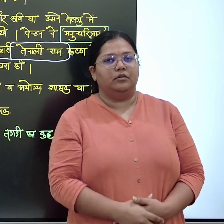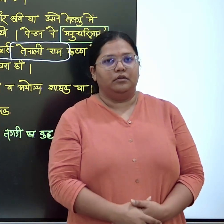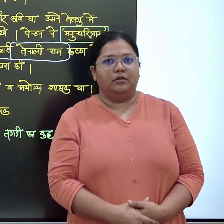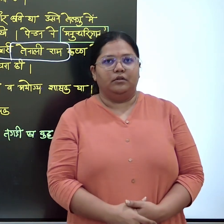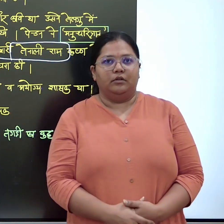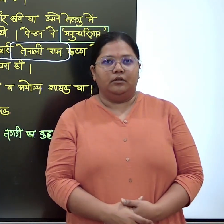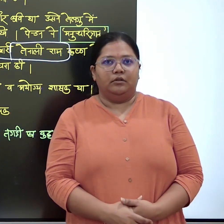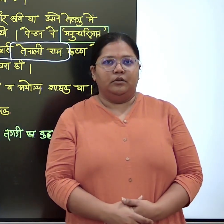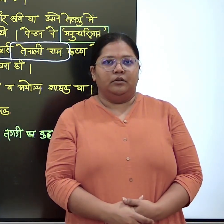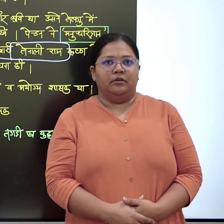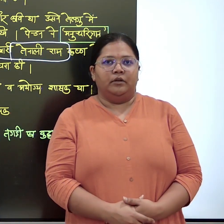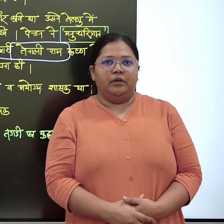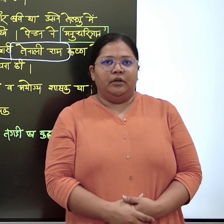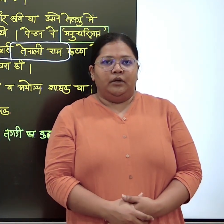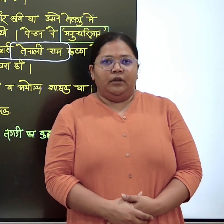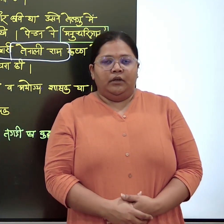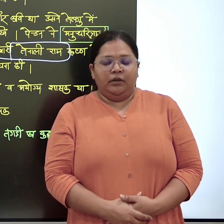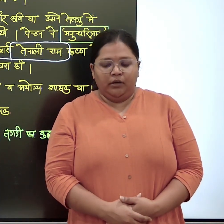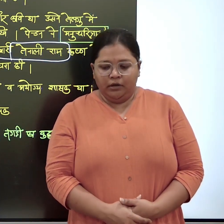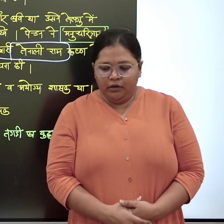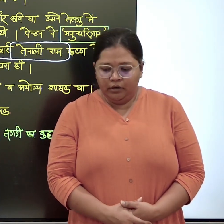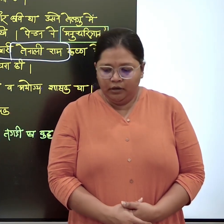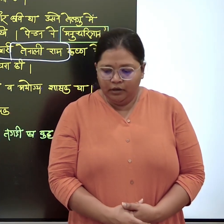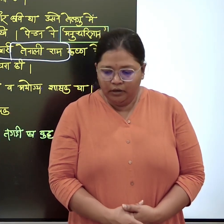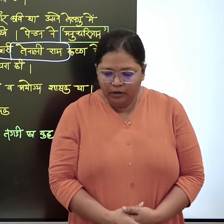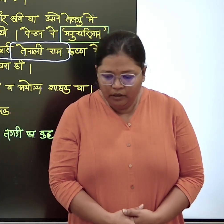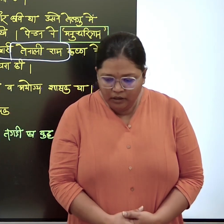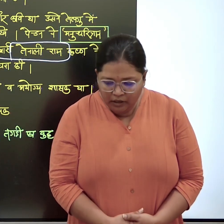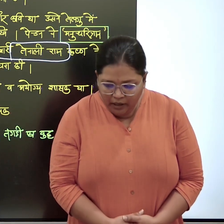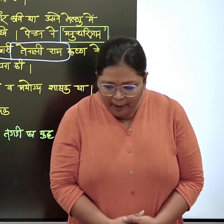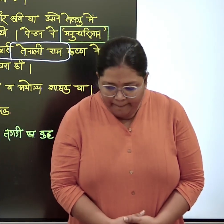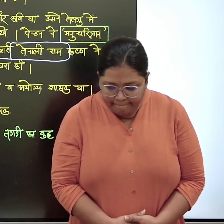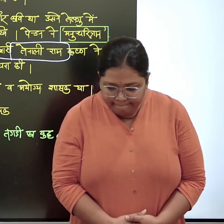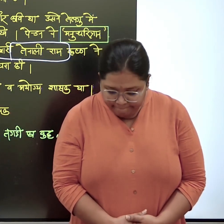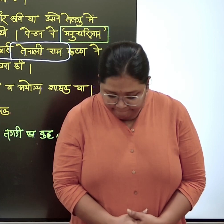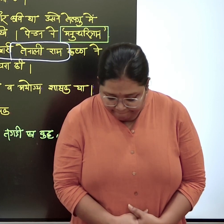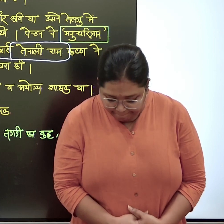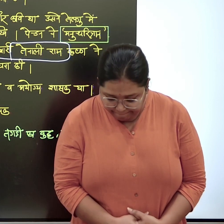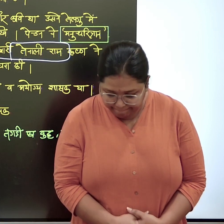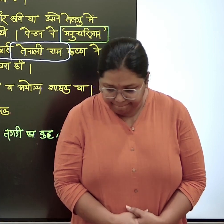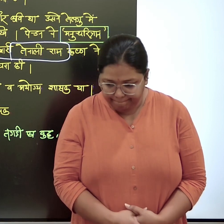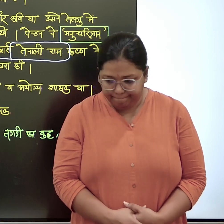राय, ठीक है, कृष्णदेव राय।